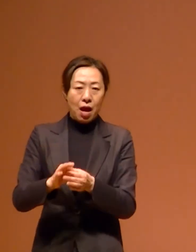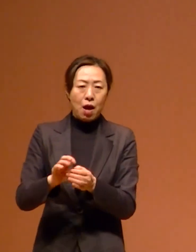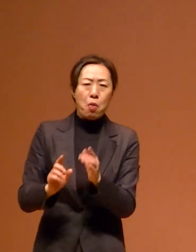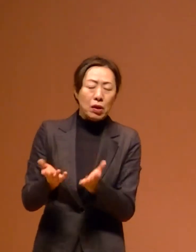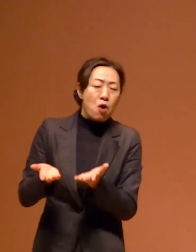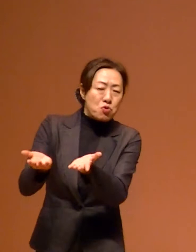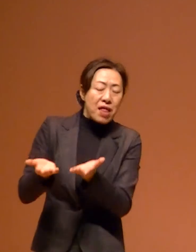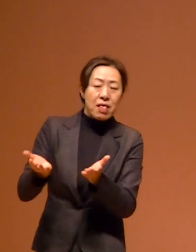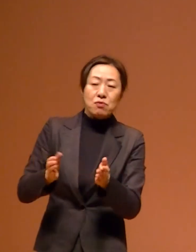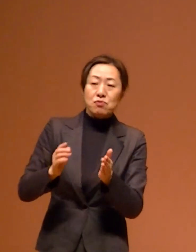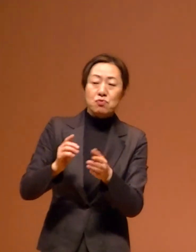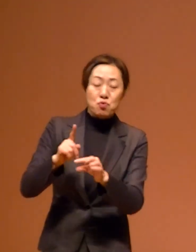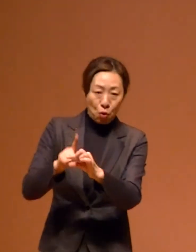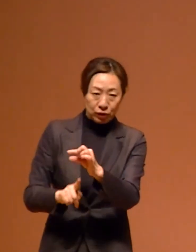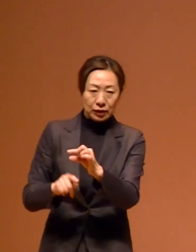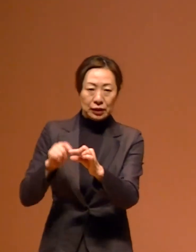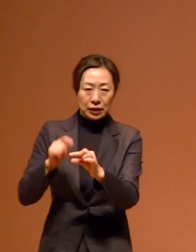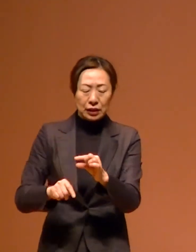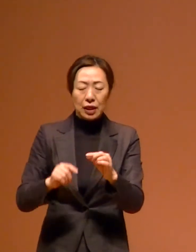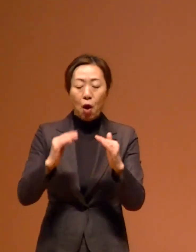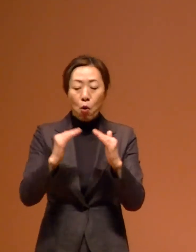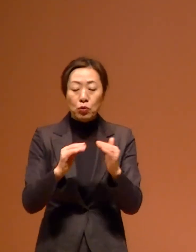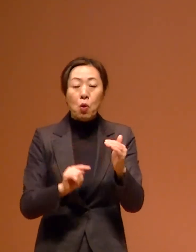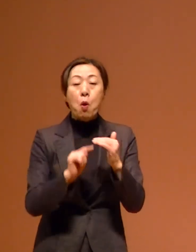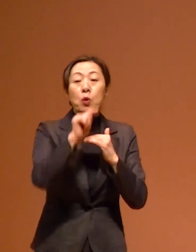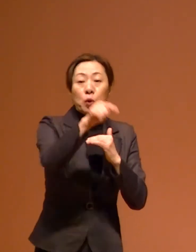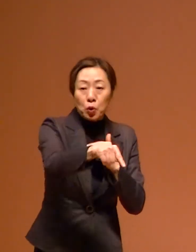最中に外に出て